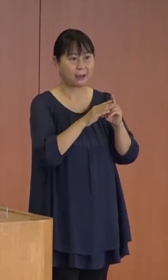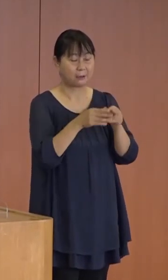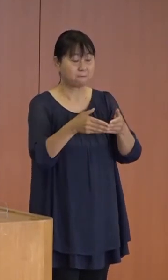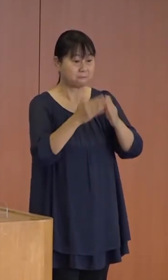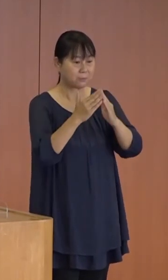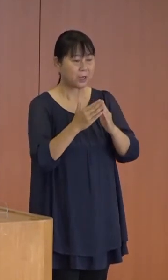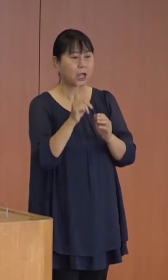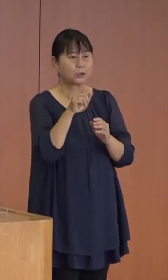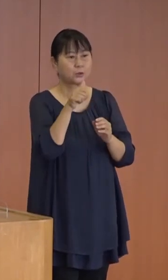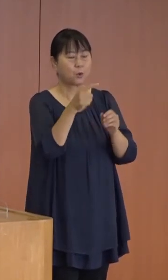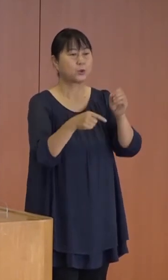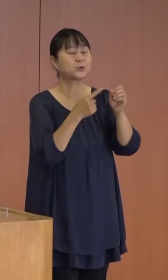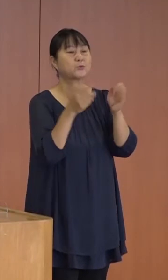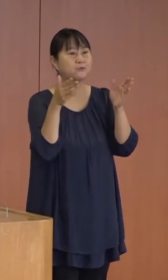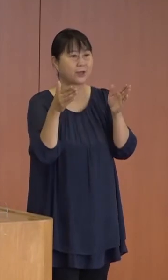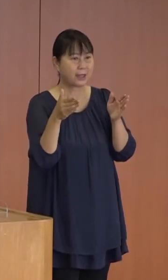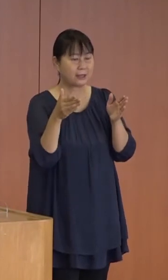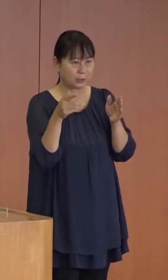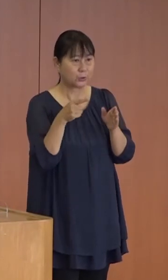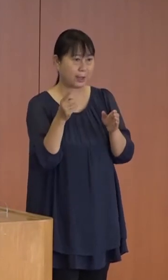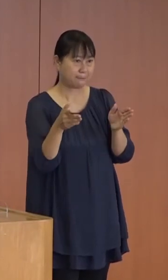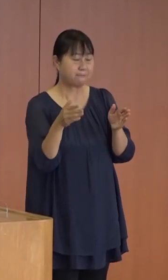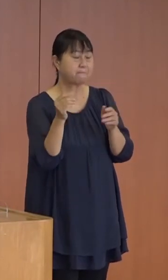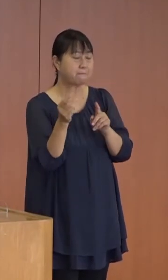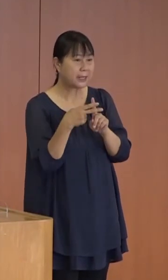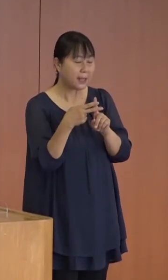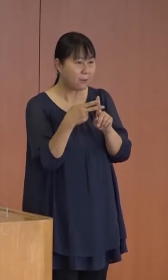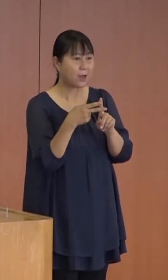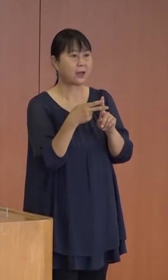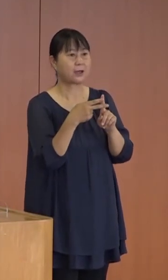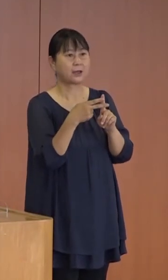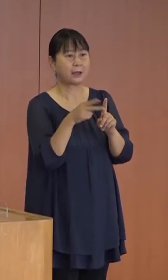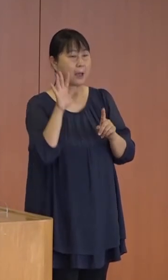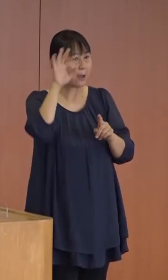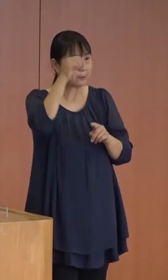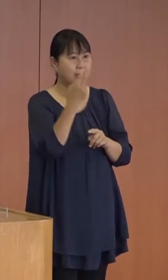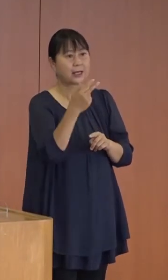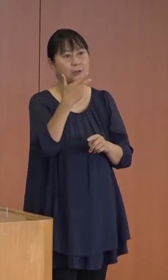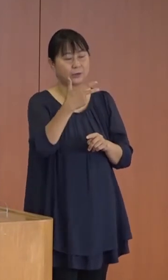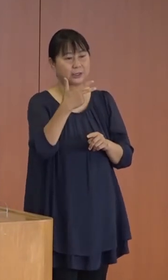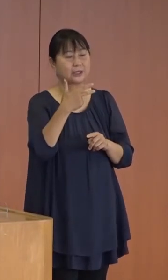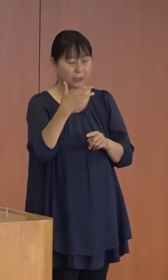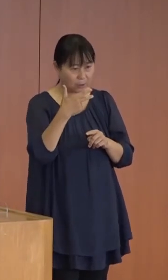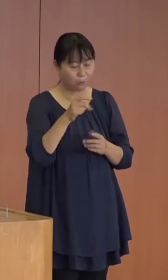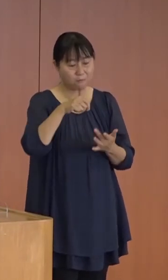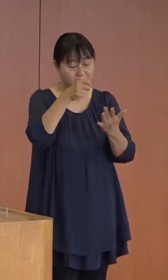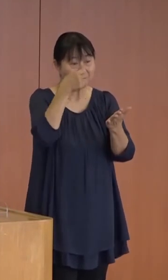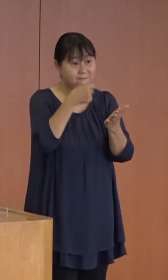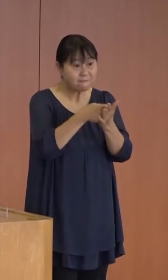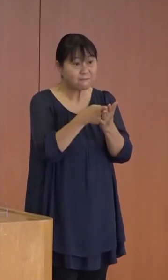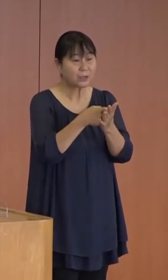年および SDGs 未来都市選定を記念して実施するもので、